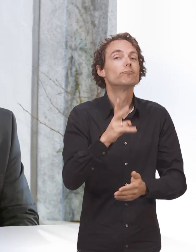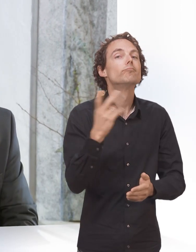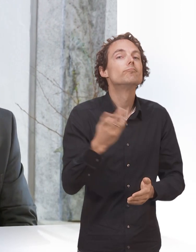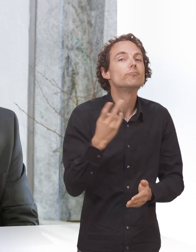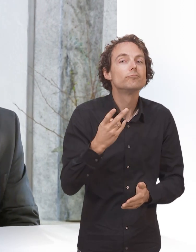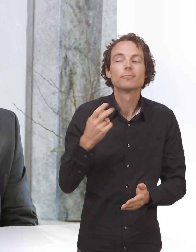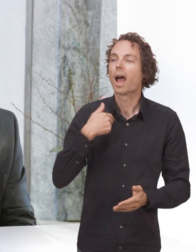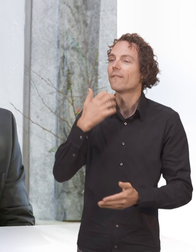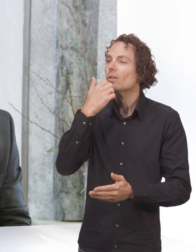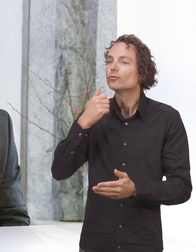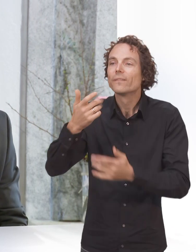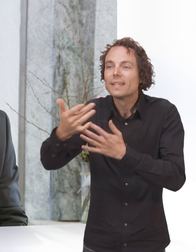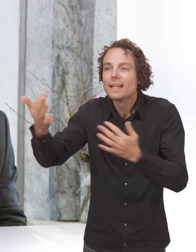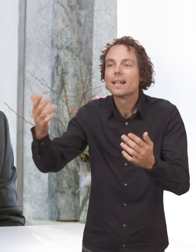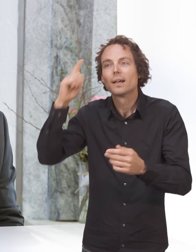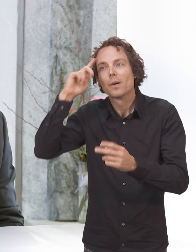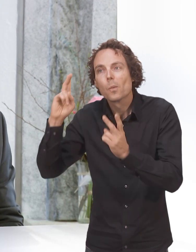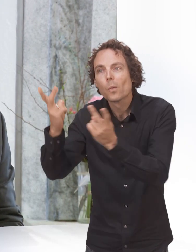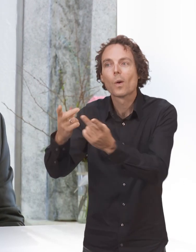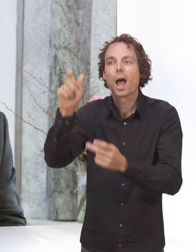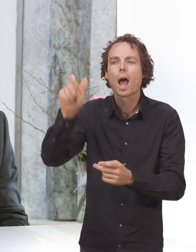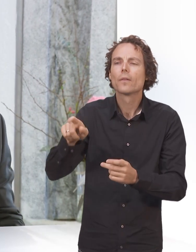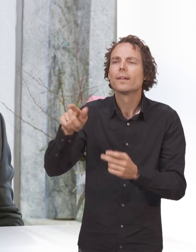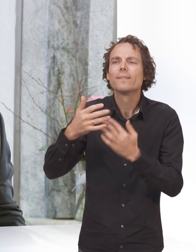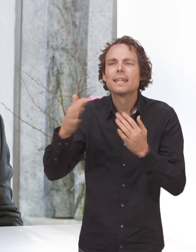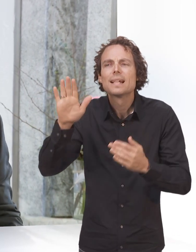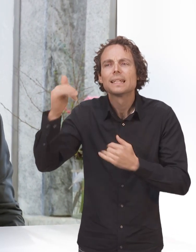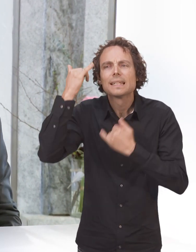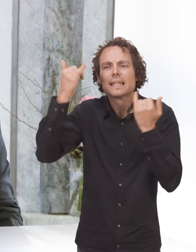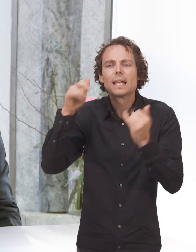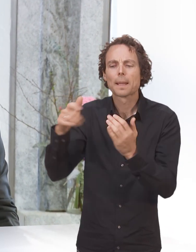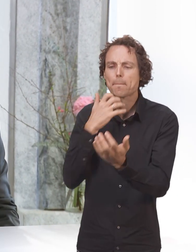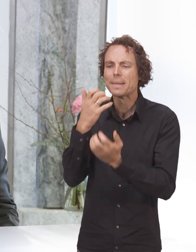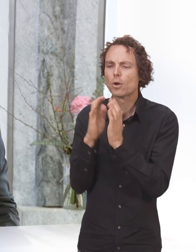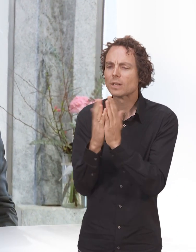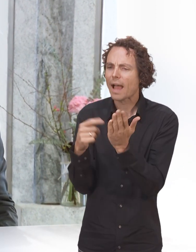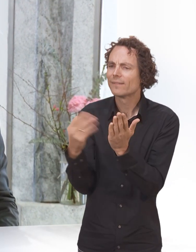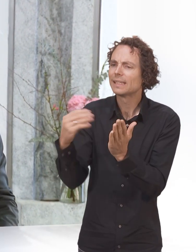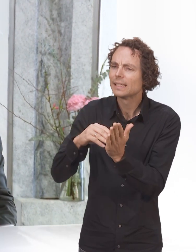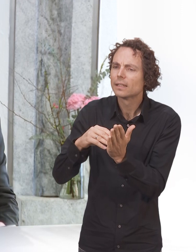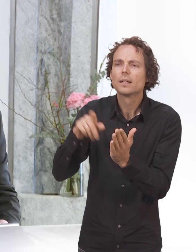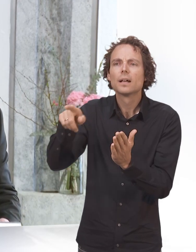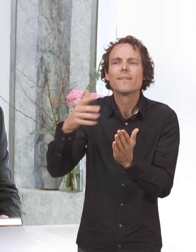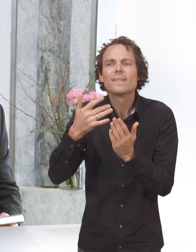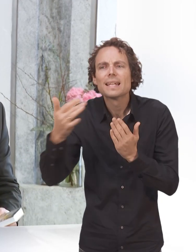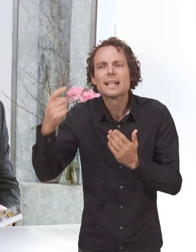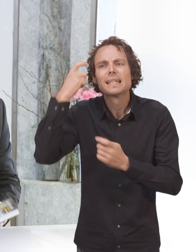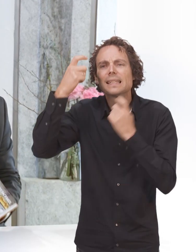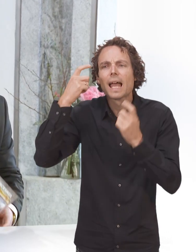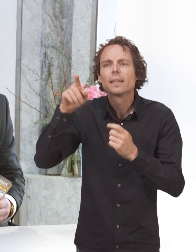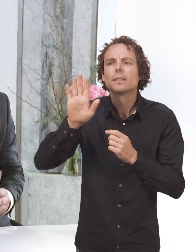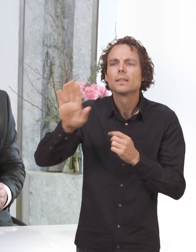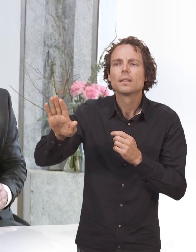kommen. Viele deiner Ideen gibt es auch in deiner Biografie. Du hast gerade gesagt, viele deiner Ideen sind dadurch, dass du über dein Leben nachgedacht hast in